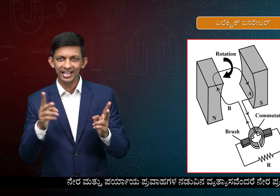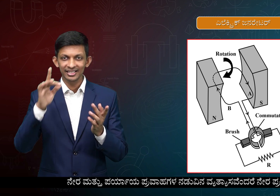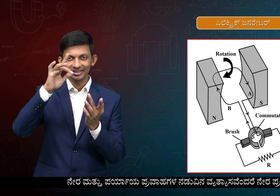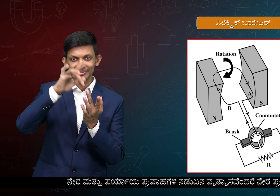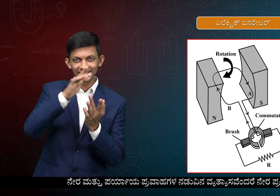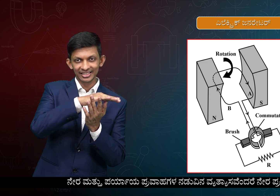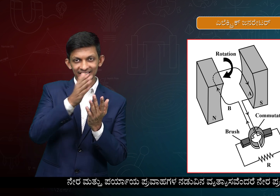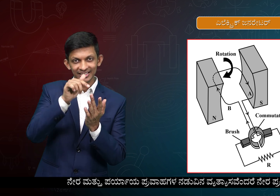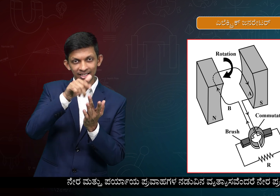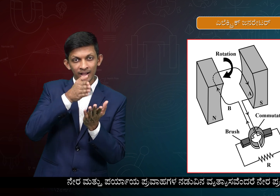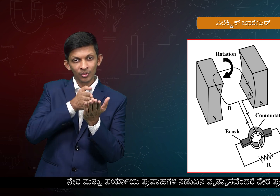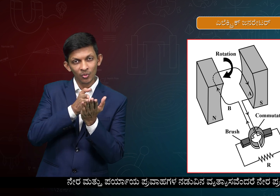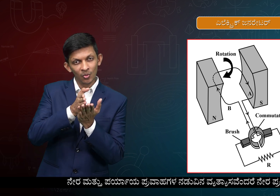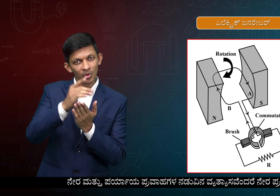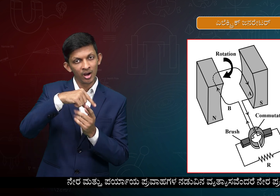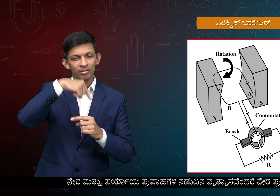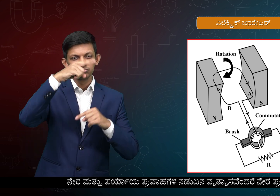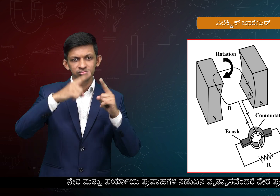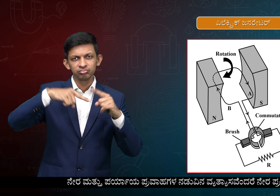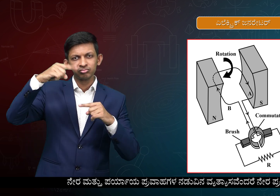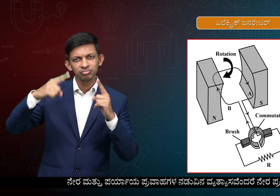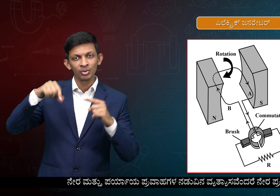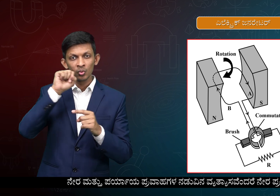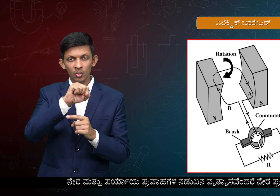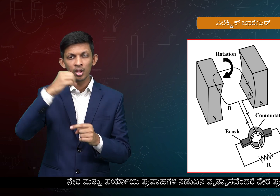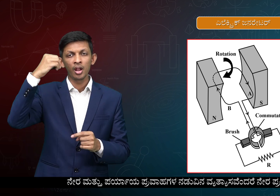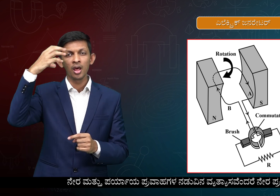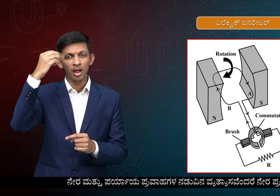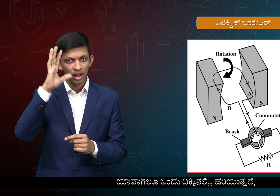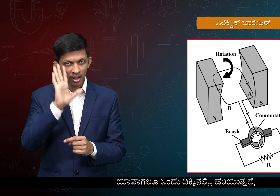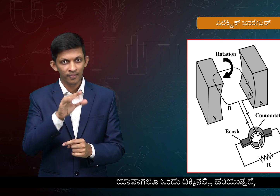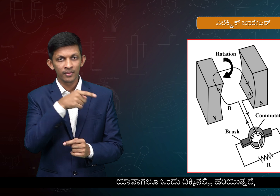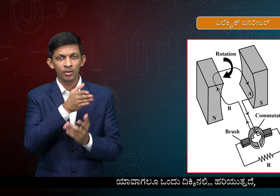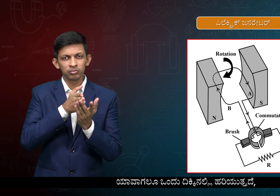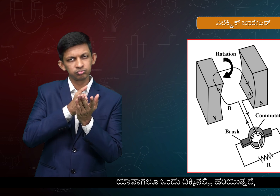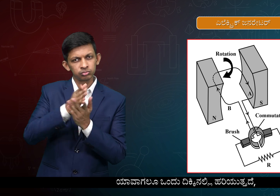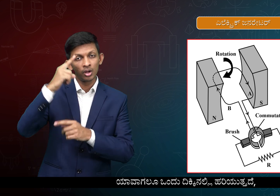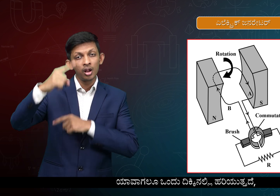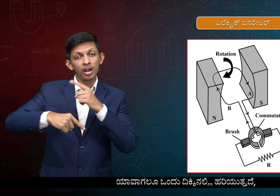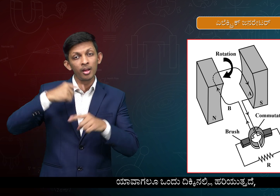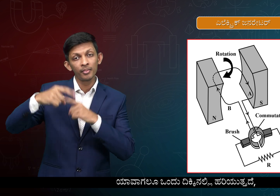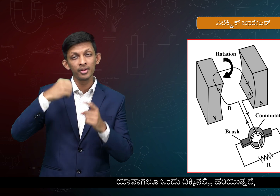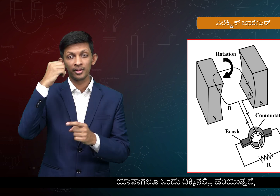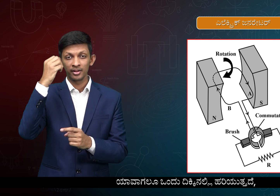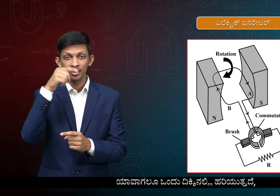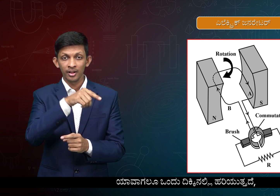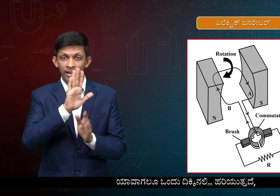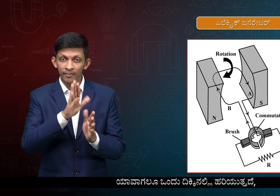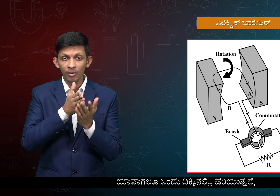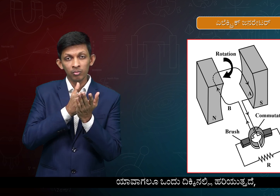ನೇರ ಮತ್ತು ಪರ್ಯಾಯ ಪ್ರವಾಹಗಳ ನಡುವಿನ ವ್ಯತ್ಯಾಸವೆಂದರೆ ನೇರ ಪ್ರವಾಹವು ಯಾವಾಗಲೂ ಒಂದು ದಿಕ್ಕಿನಲ್ಲಿ